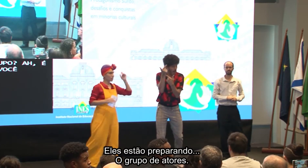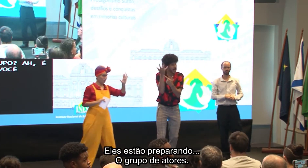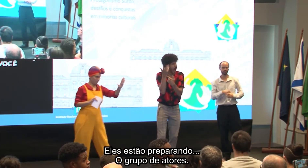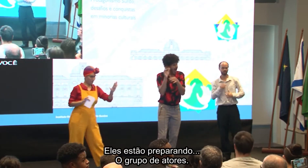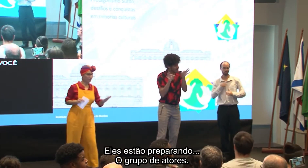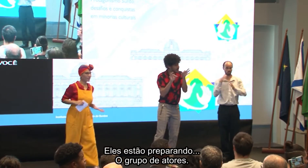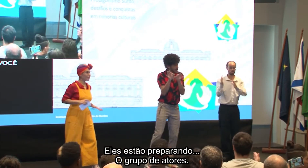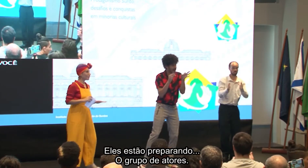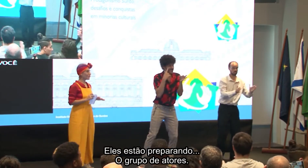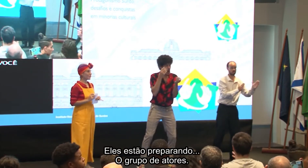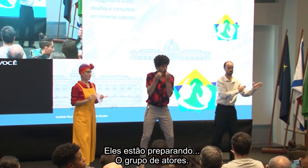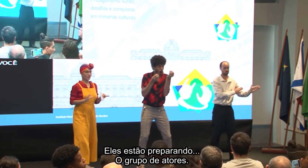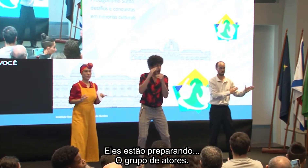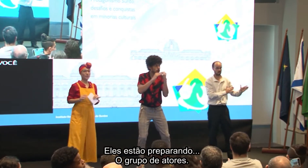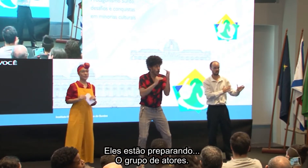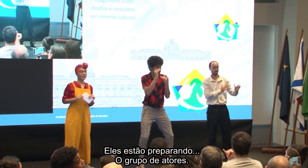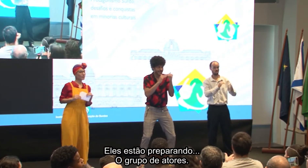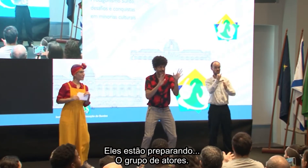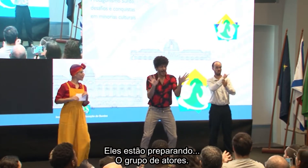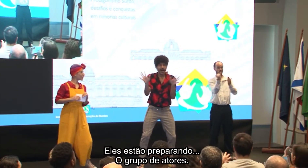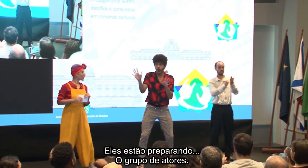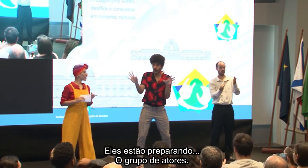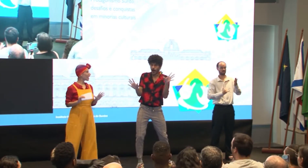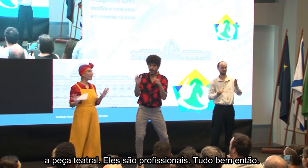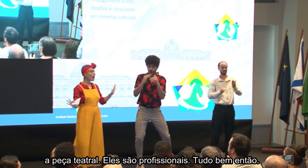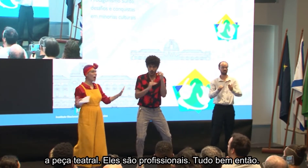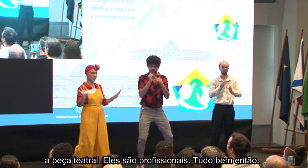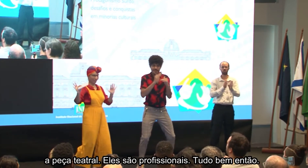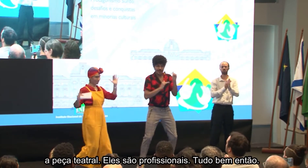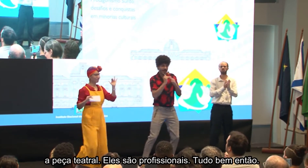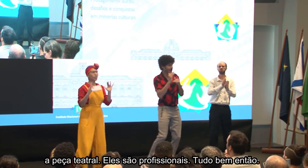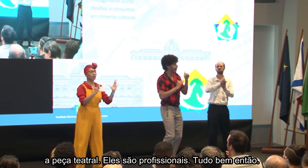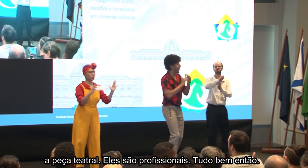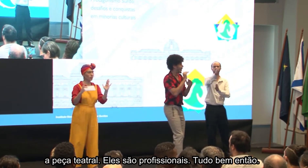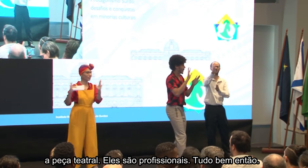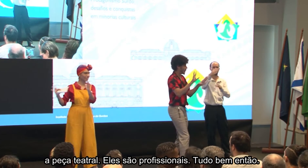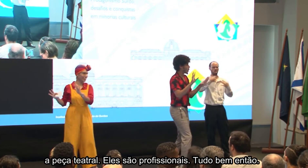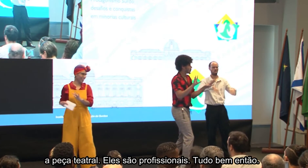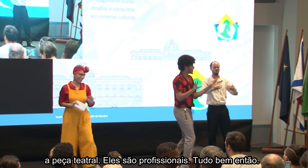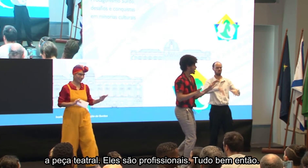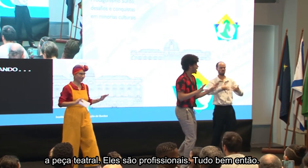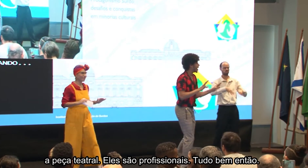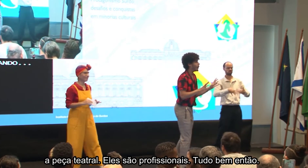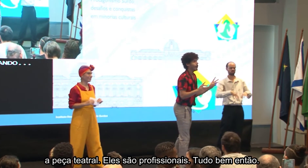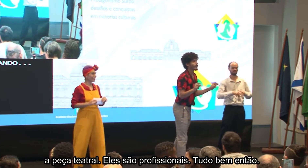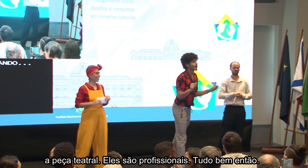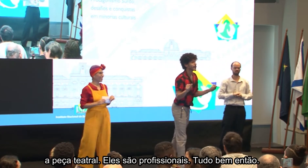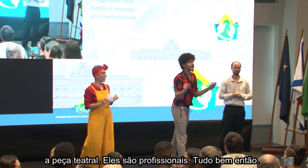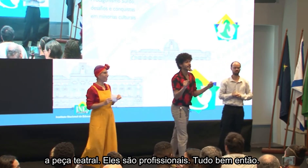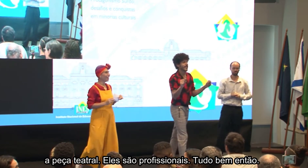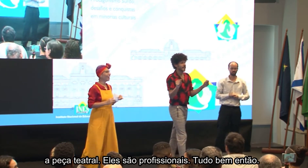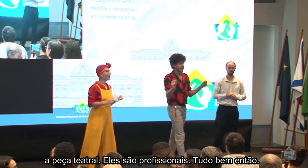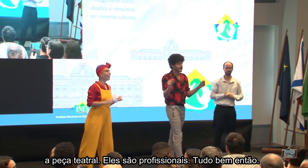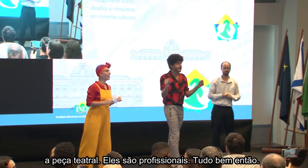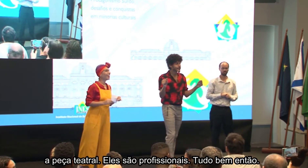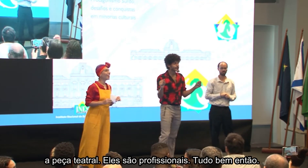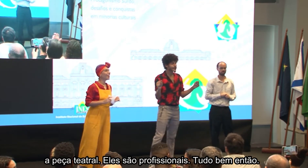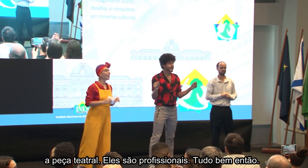Ah, eles estão Grupo preparando de atores. a peça teatral. Eles são profissionais. Ok, tudo bem então.